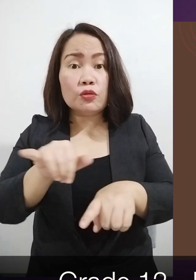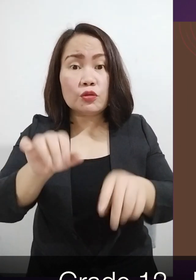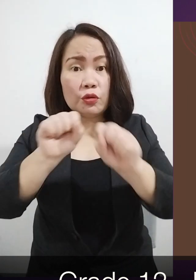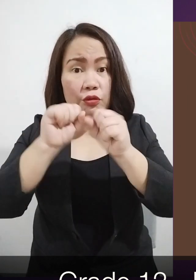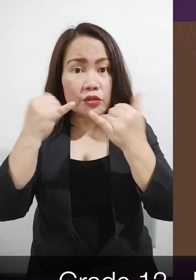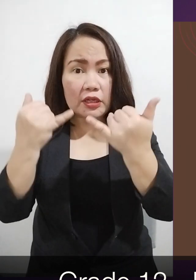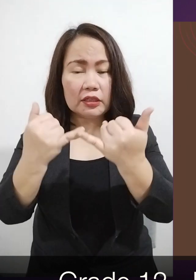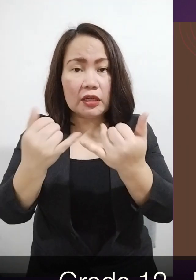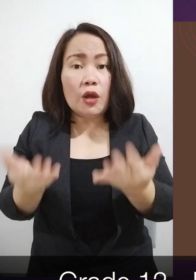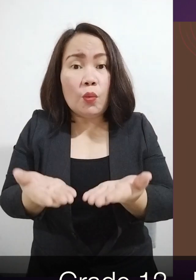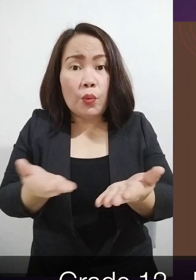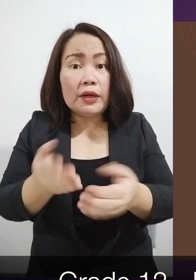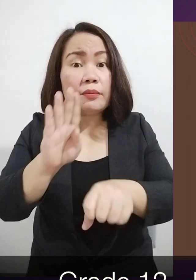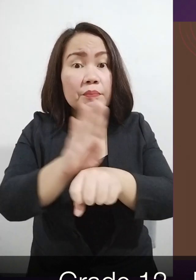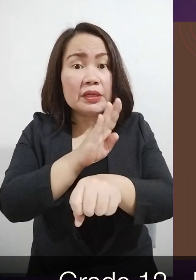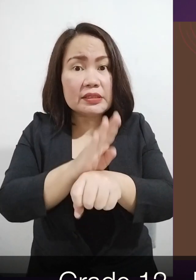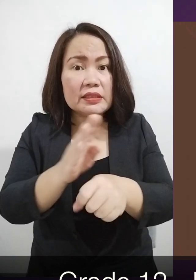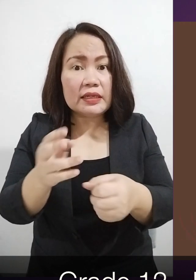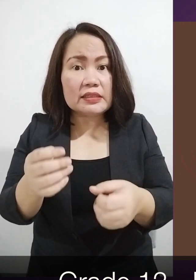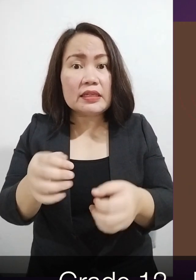saan matatagpuan ang negosyo.